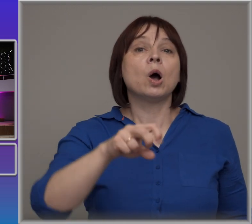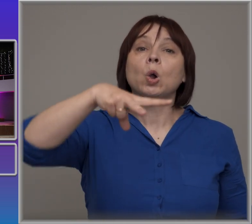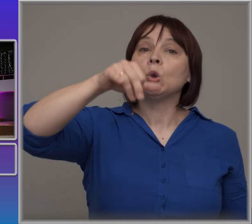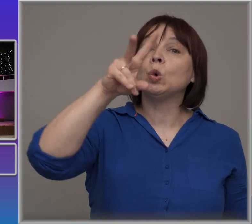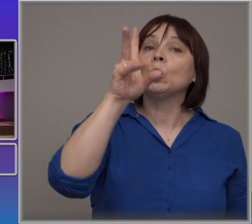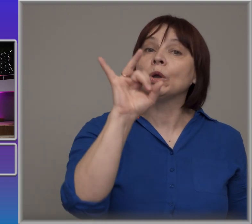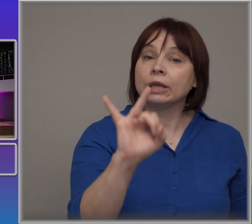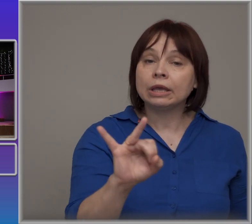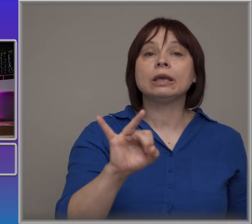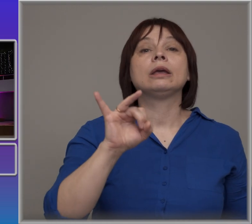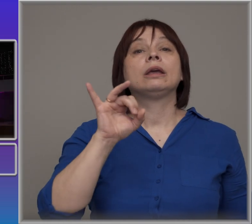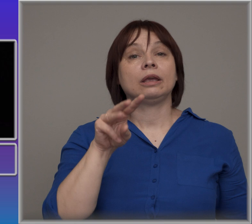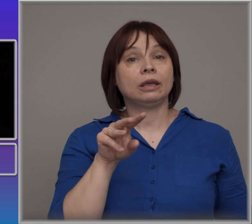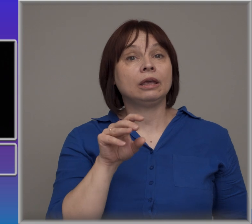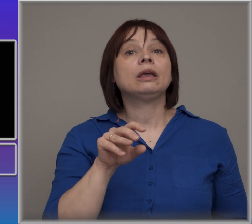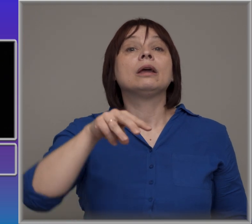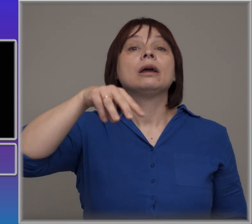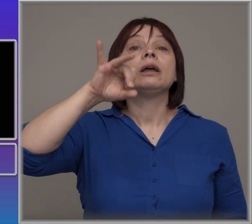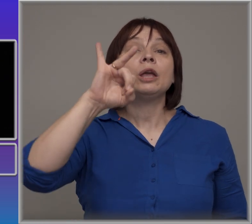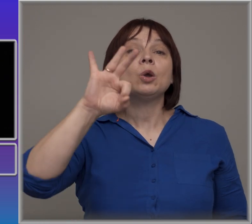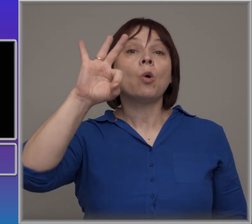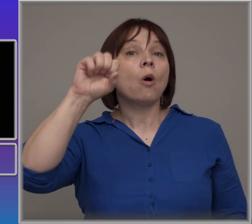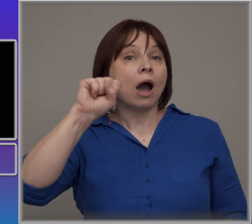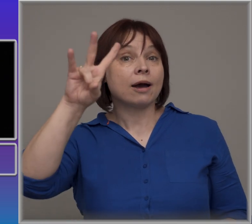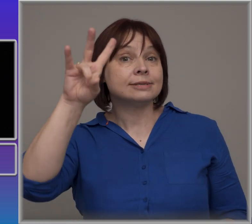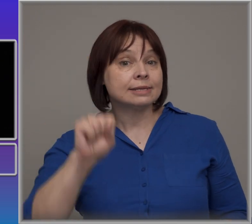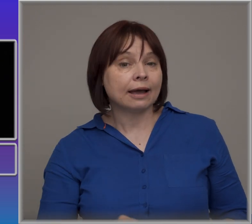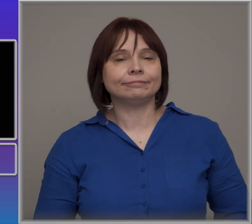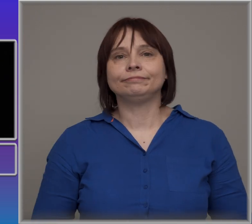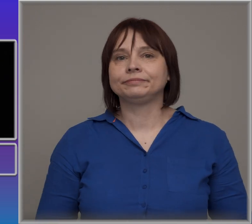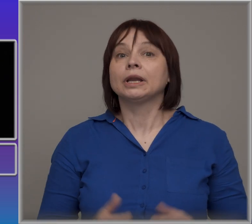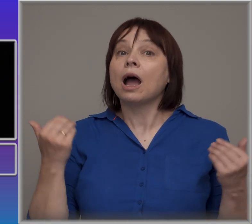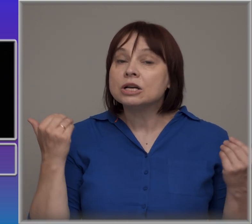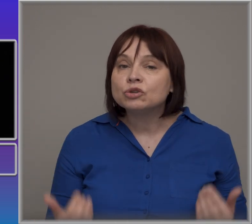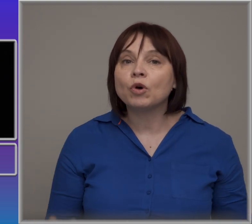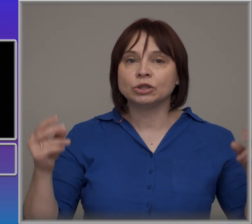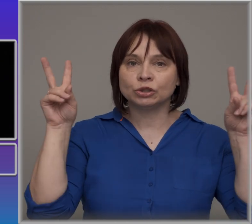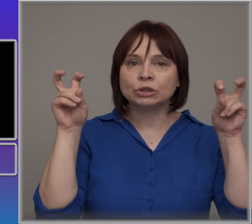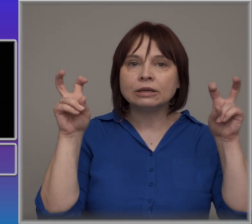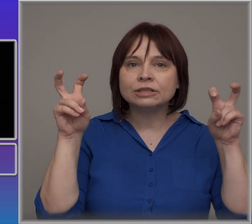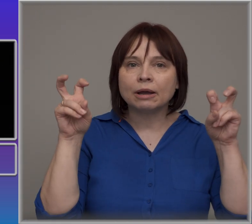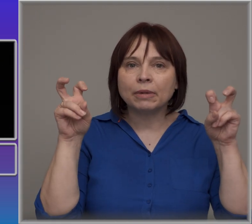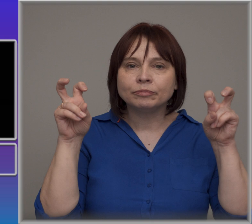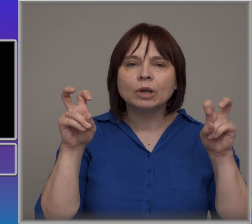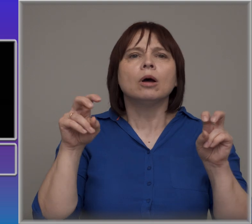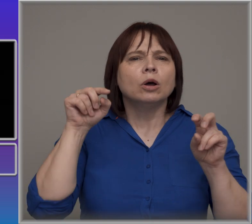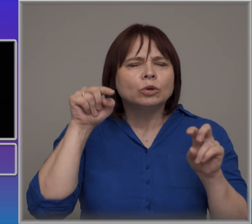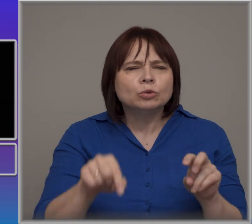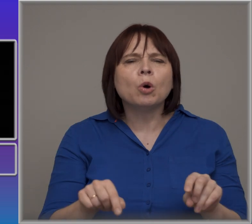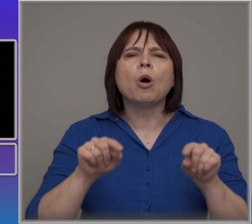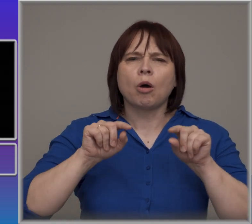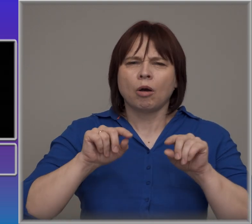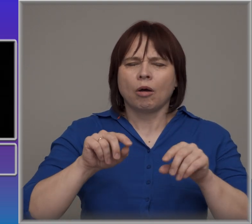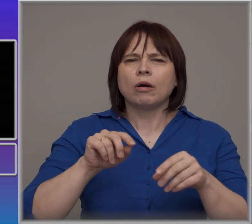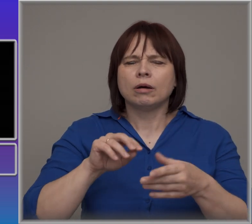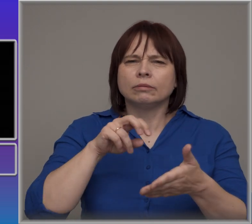5-я Евангелие. Дорогие братья и сестры, давайте мы перечислим, коль мы уже подняли руку, сколько Евангелий мы